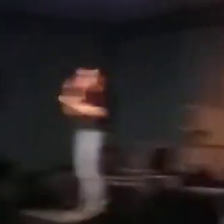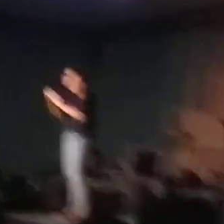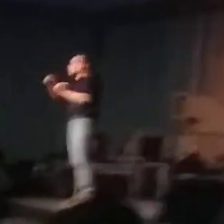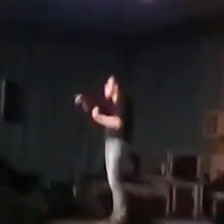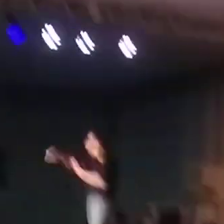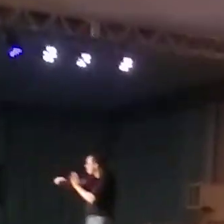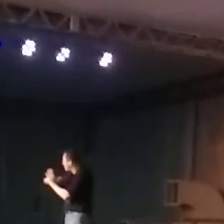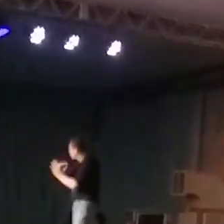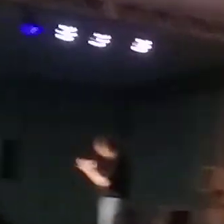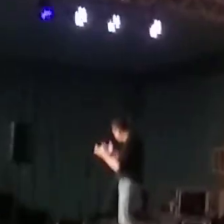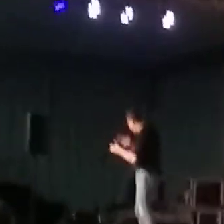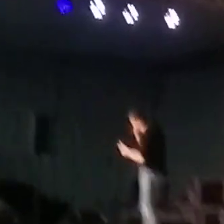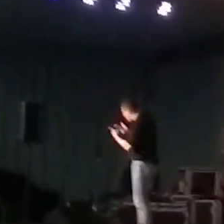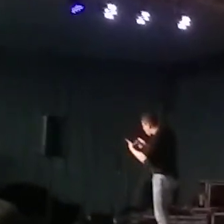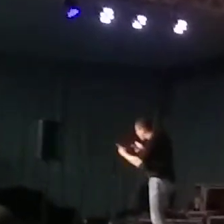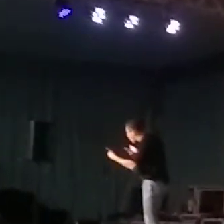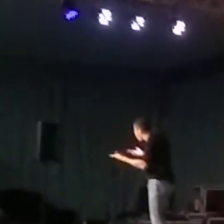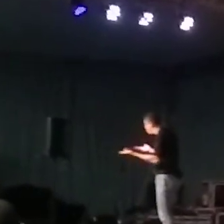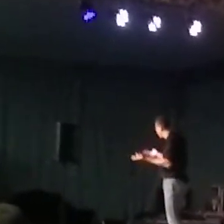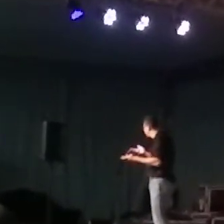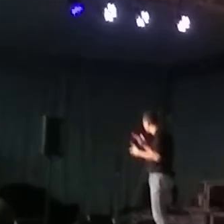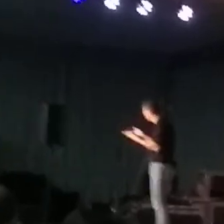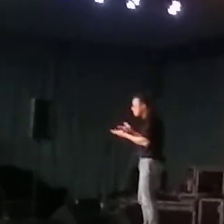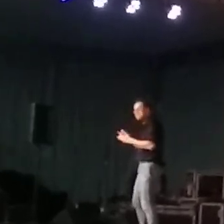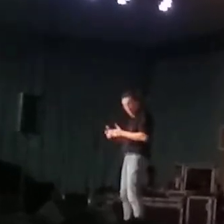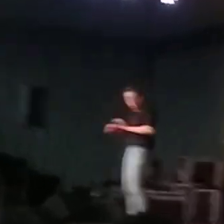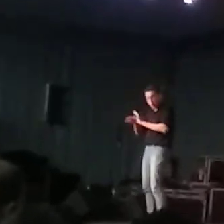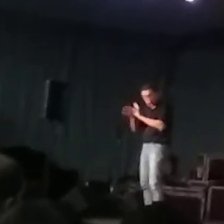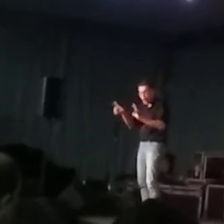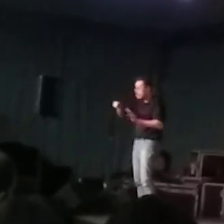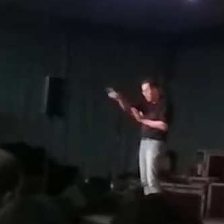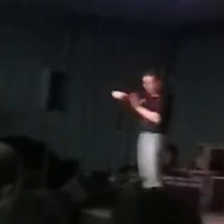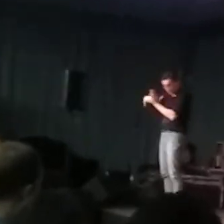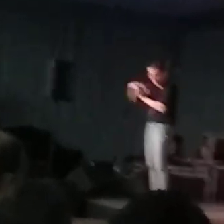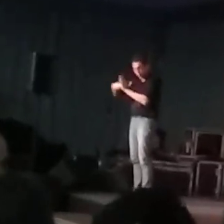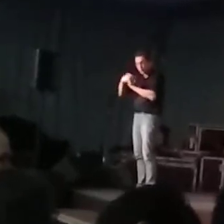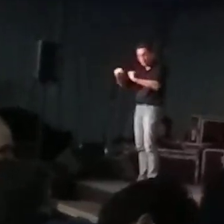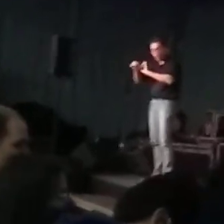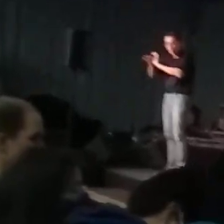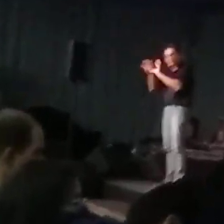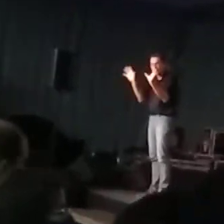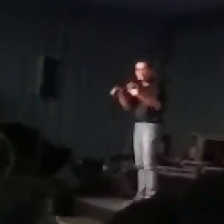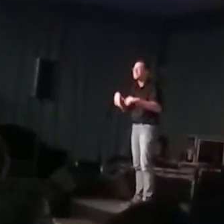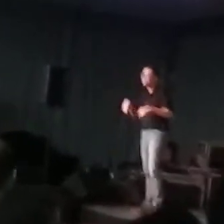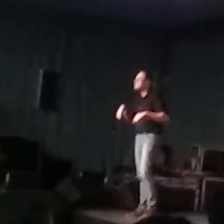quer falar mais alguma coisa? A gente pode deixar o pessoal perguntar. Vamos deixar. Vamos lá?